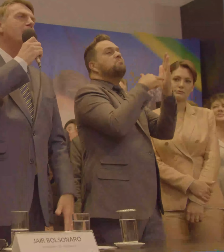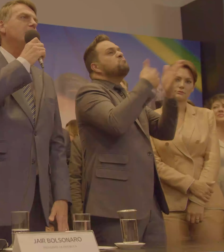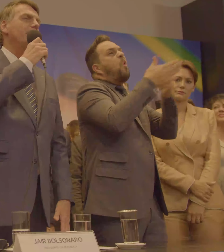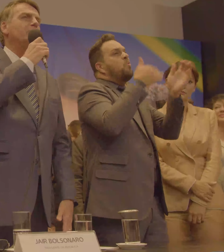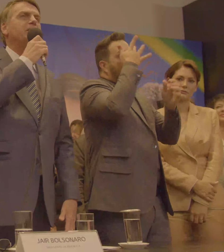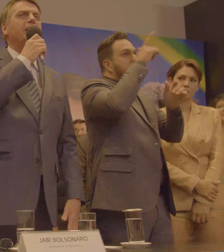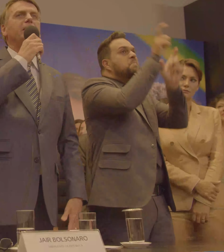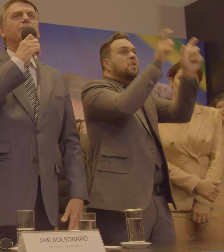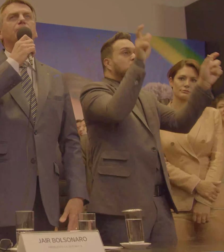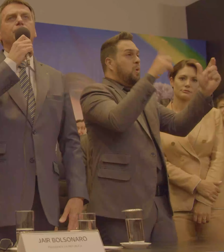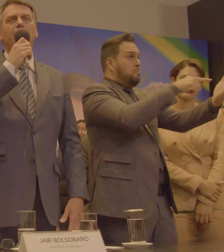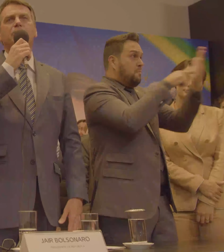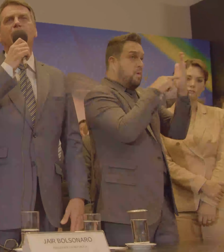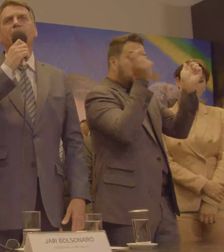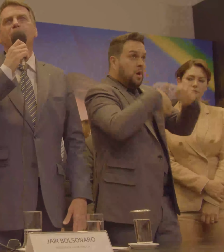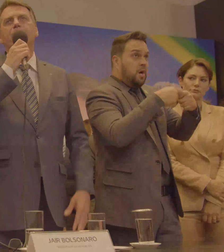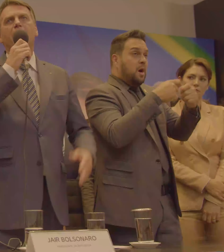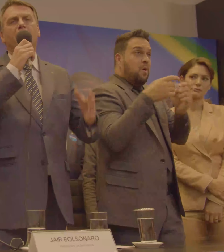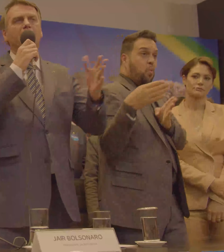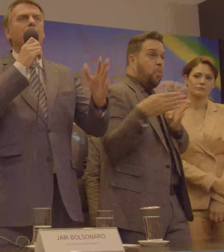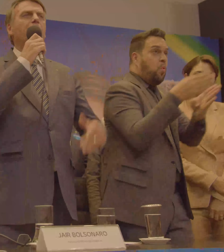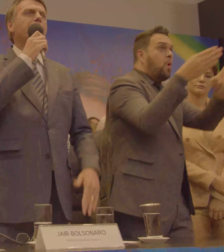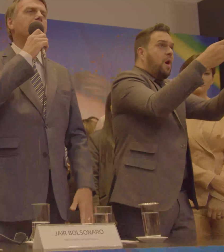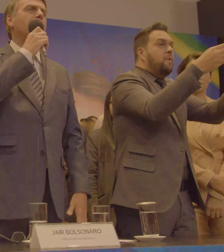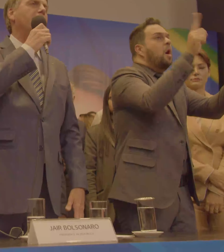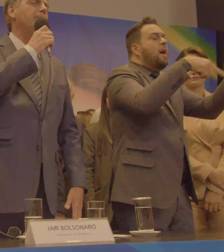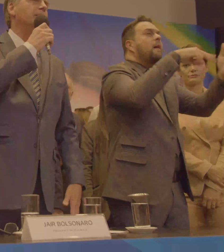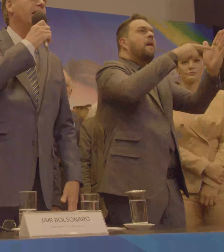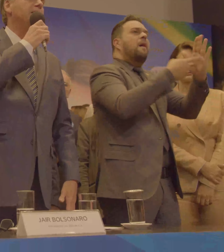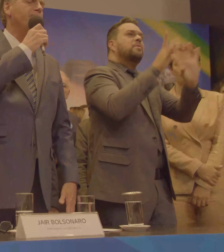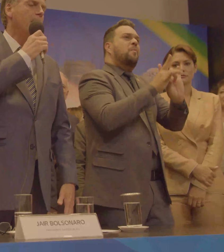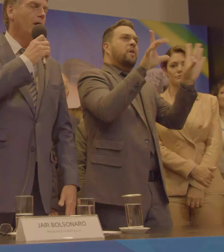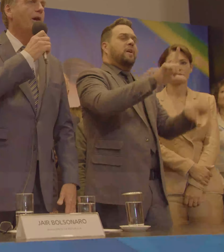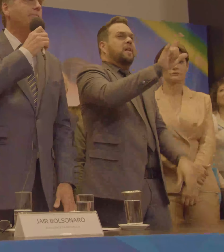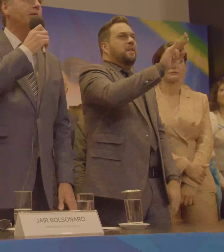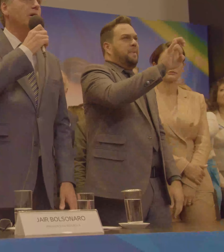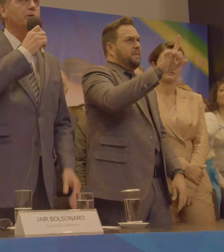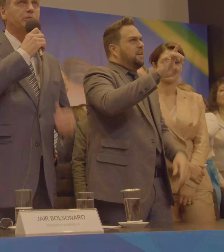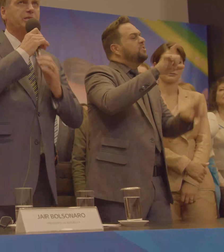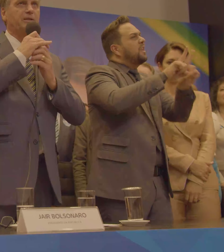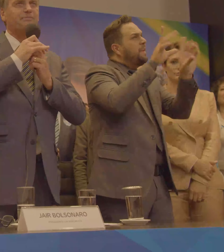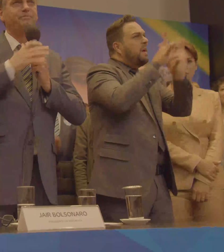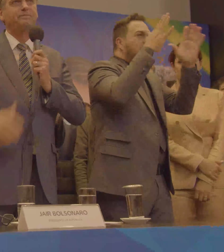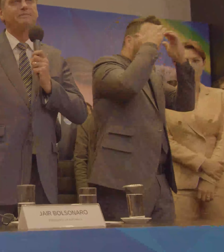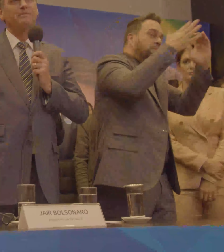seja, para mostrar que o nosso caminho é a democracia, é a liberdade, é o respeito à